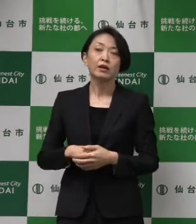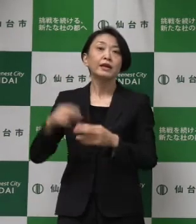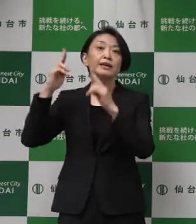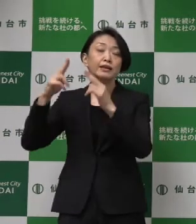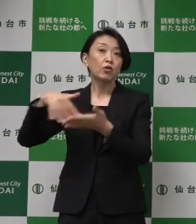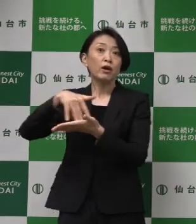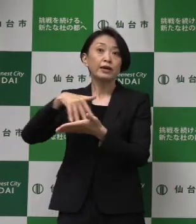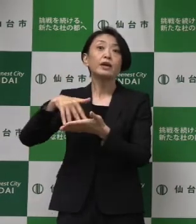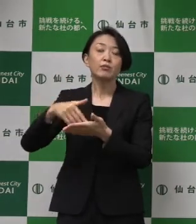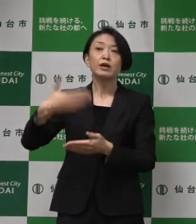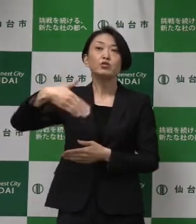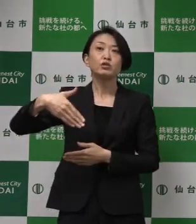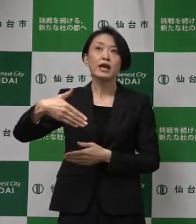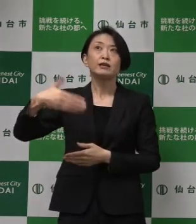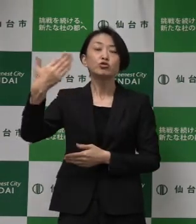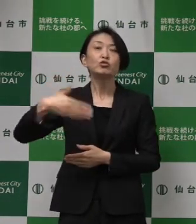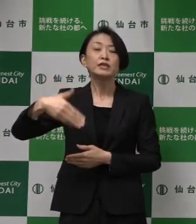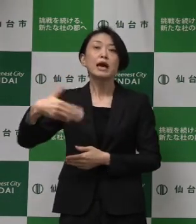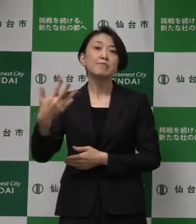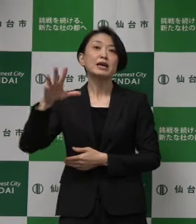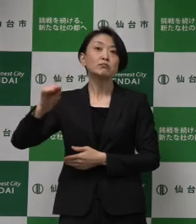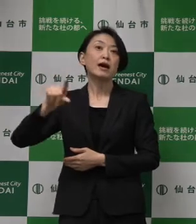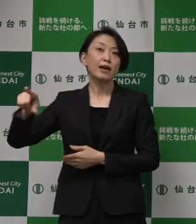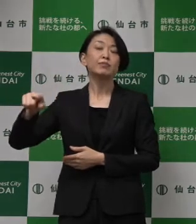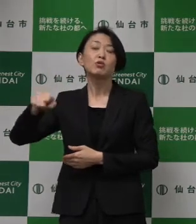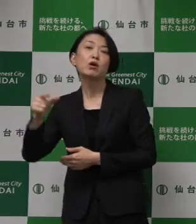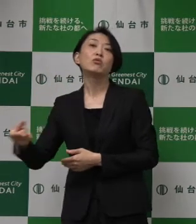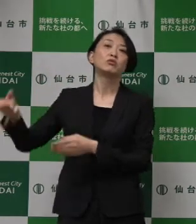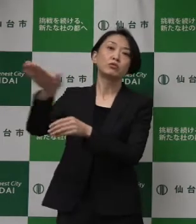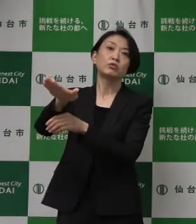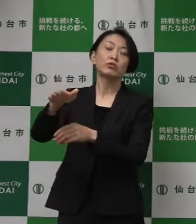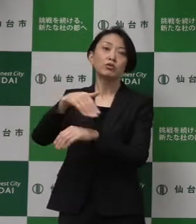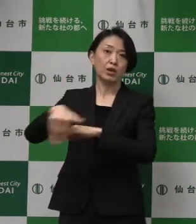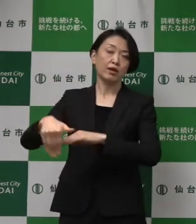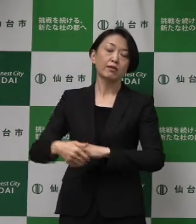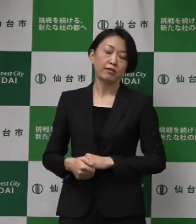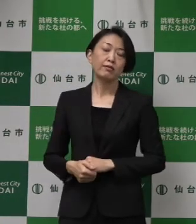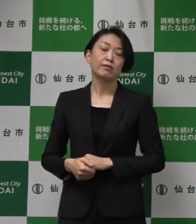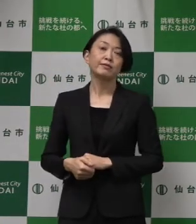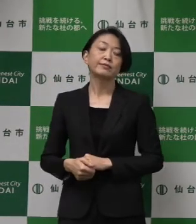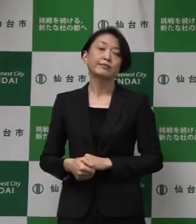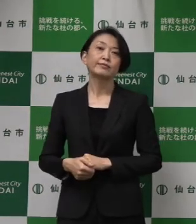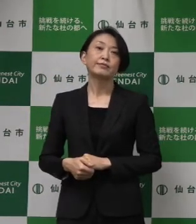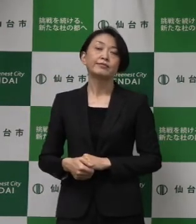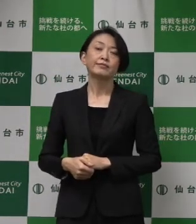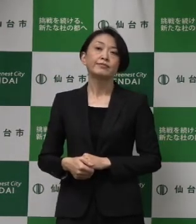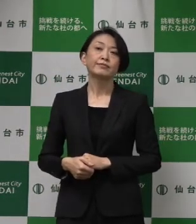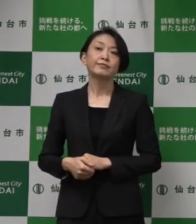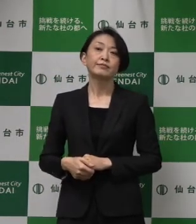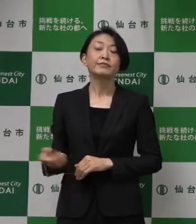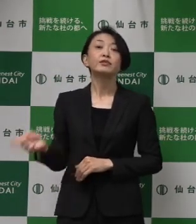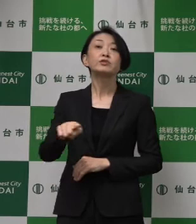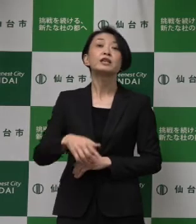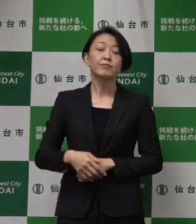において9800万円の増額を行うこととしております。次に一